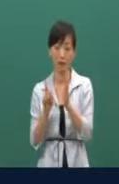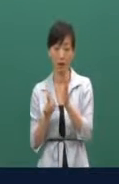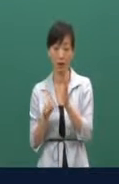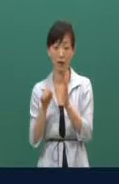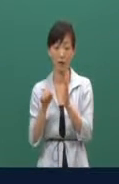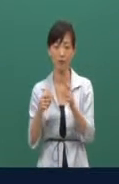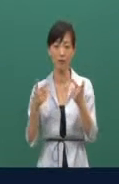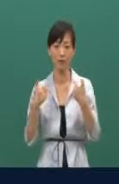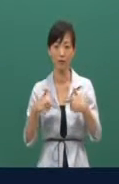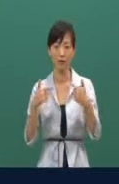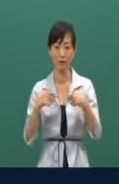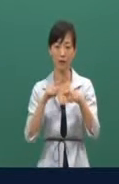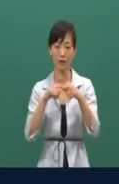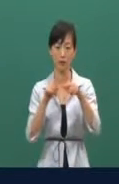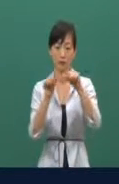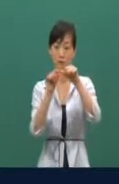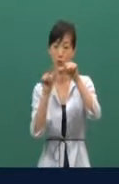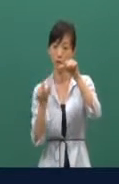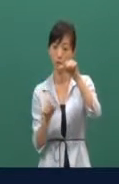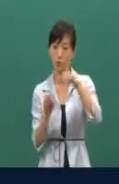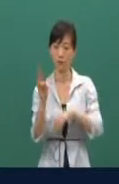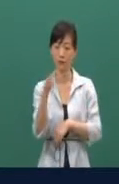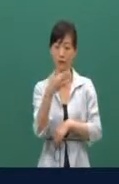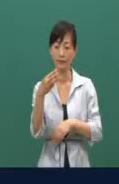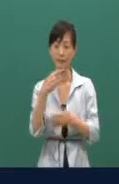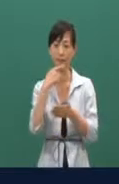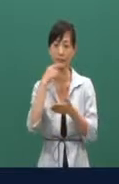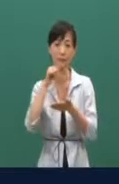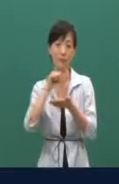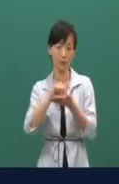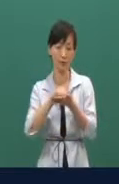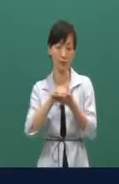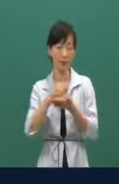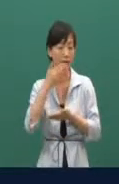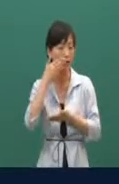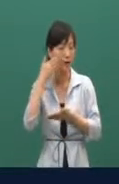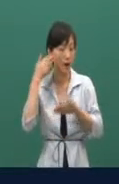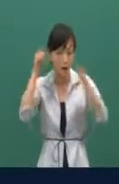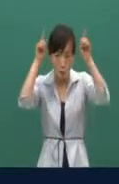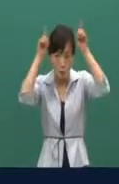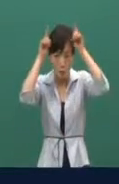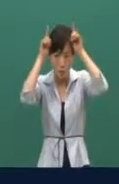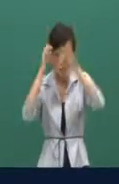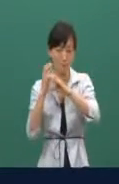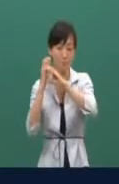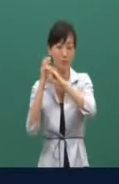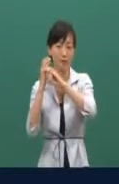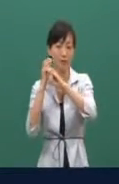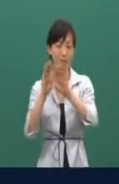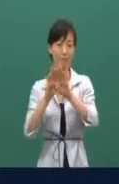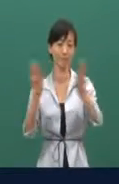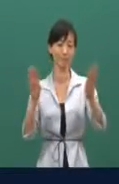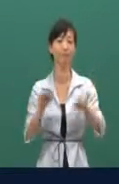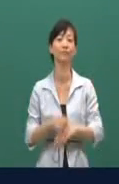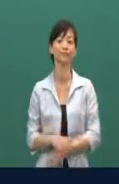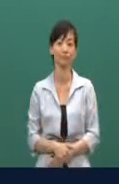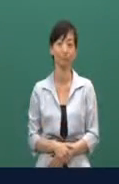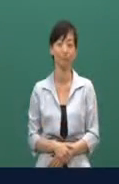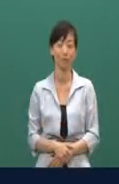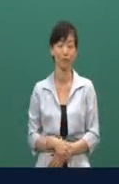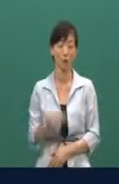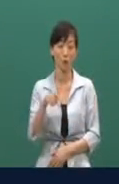石山寺では毎年5月の第3日曜日に青鬼祭りが行われています。